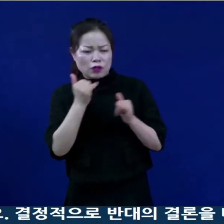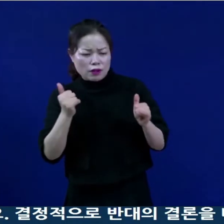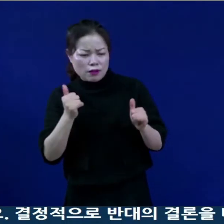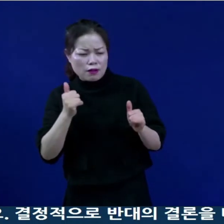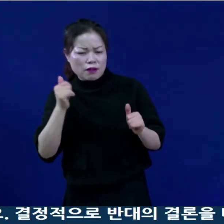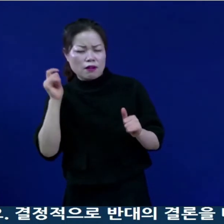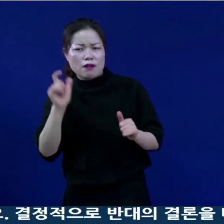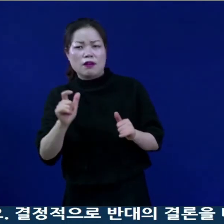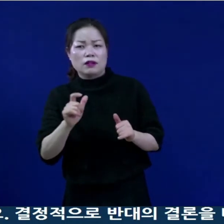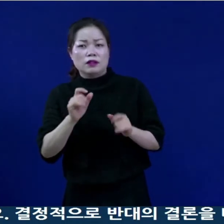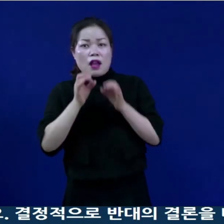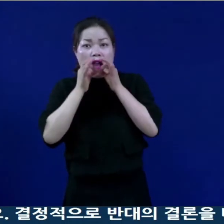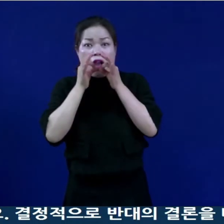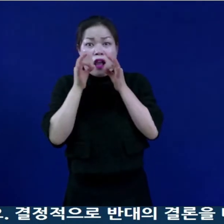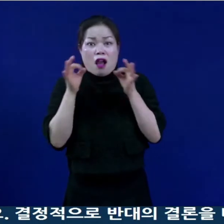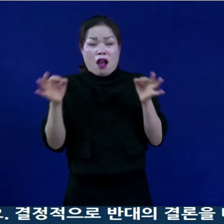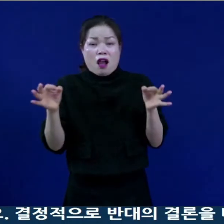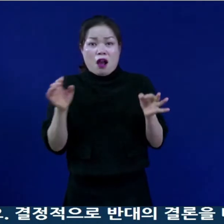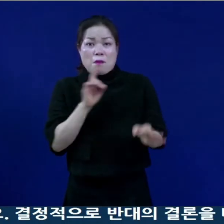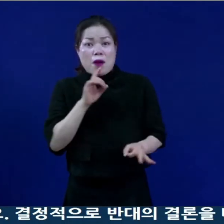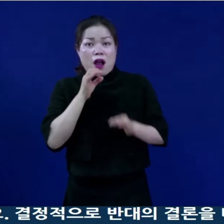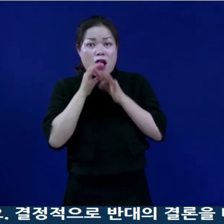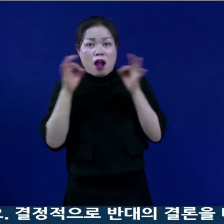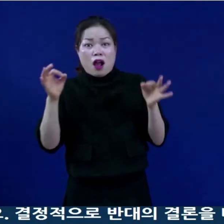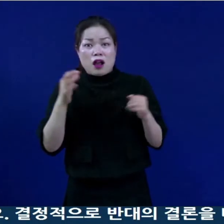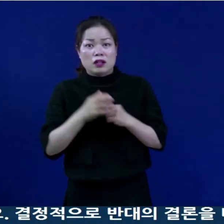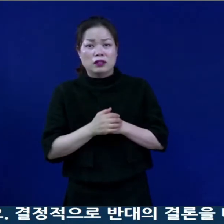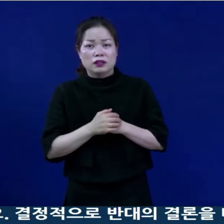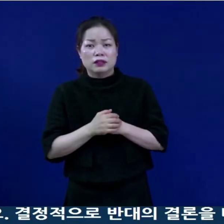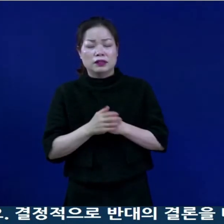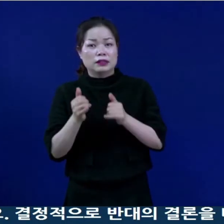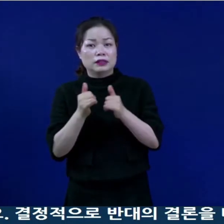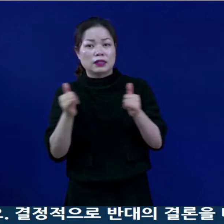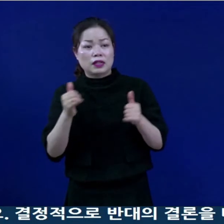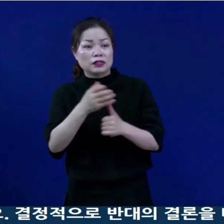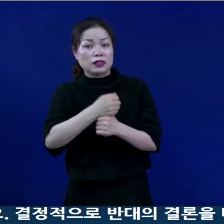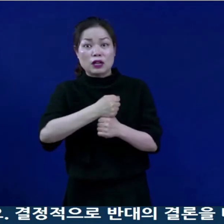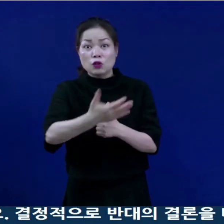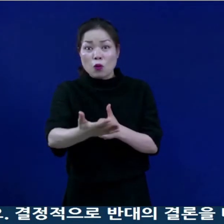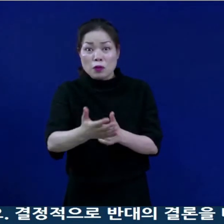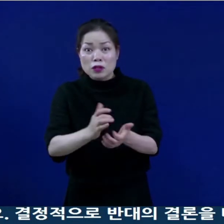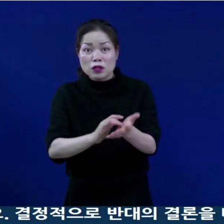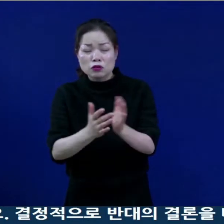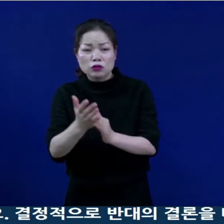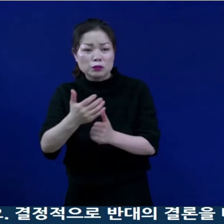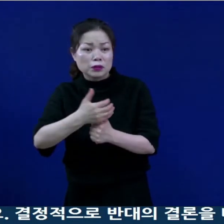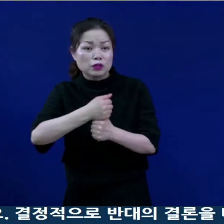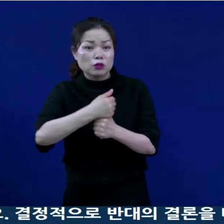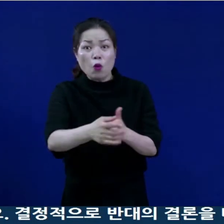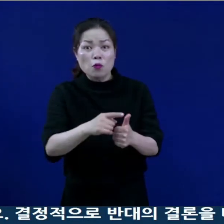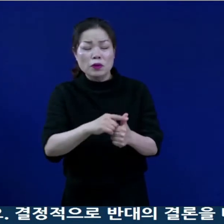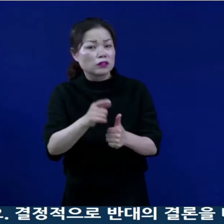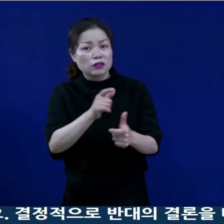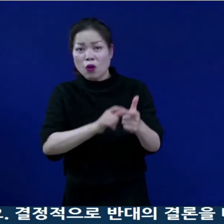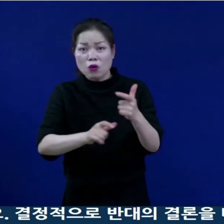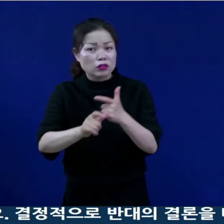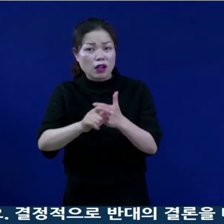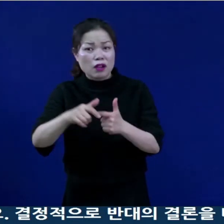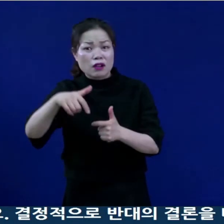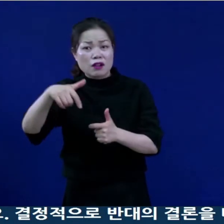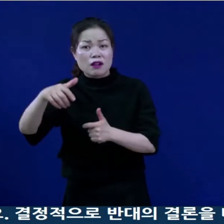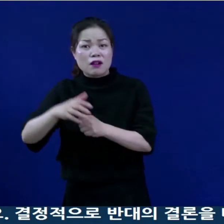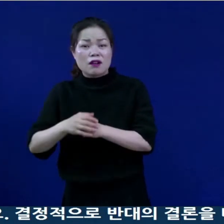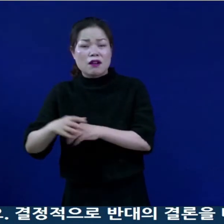기세로 소리 지르기 시작합니다. 뭐라고 소리 지릅니까? 이 사람을 놓으면, 이 예수를 놓으면 당신은 더 이상